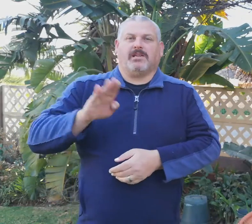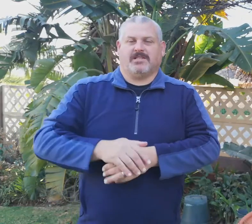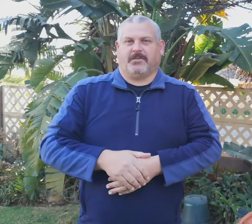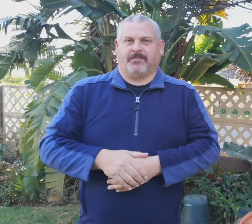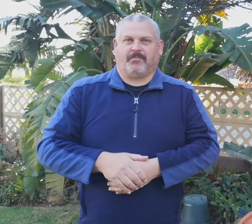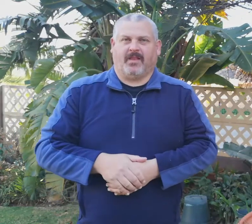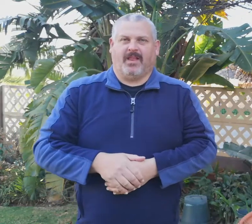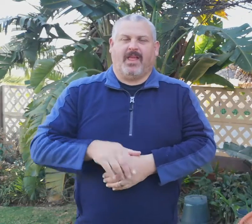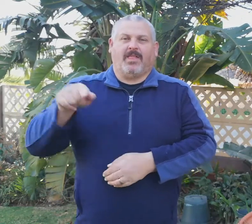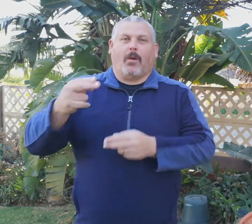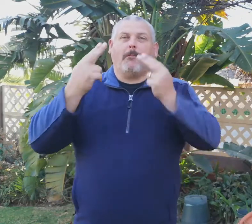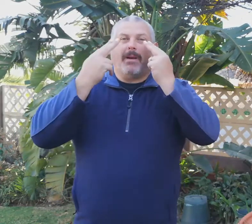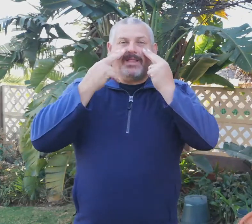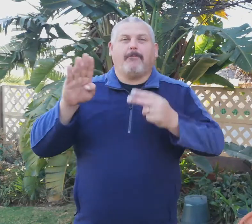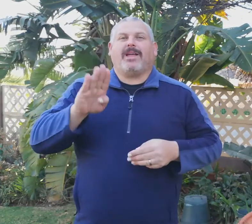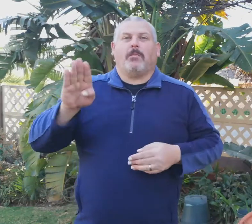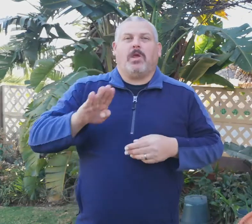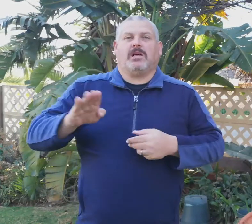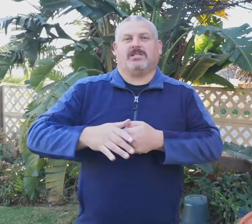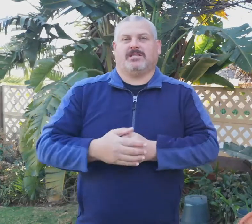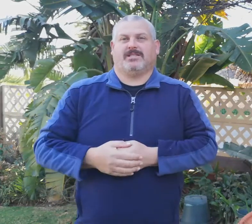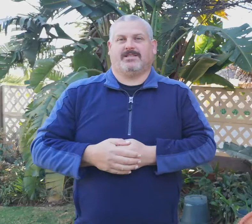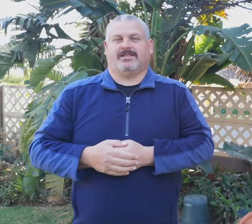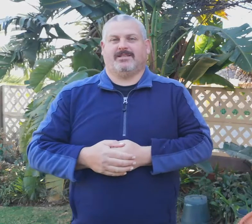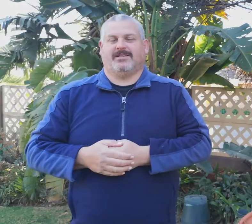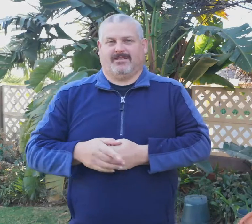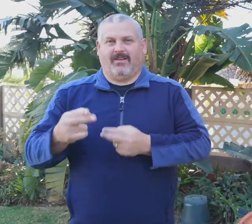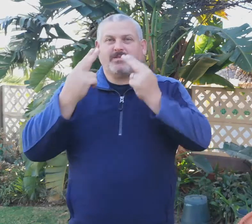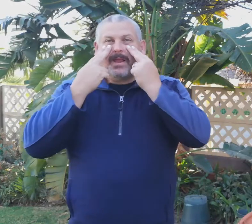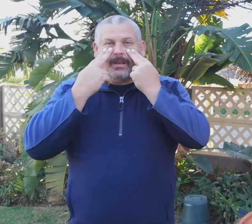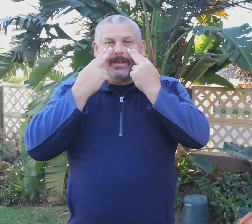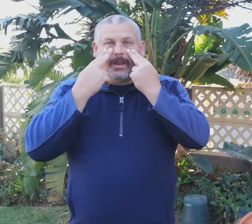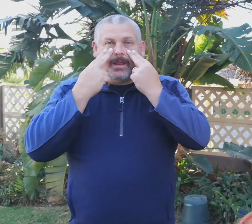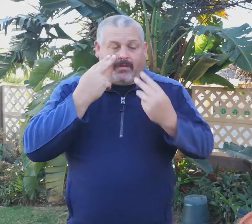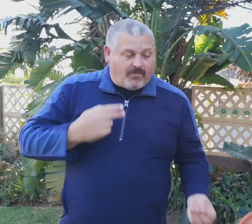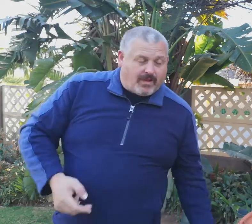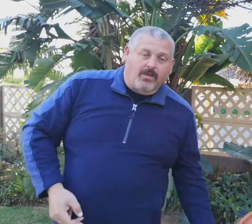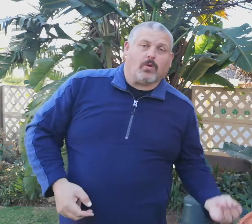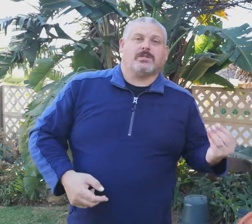Bartimeus. Nou, blinde Bartimeus. Hy was blind. Van ons